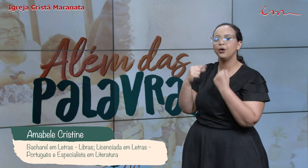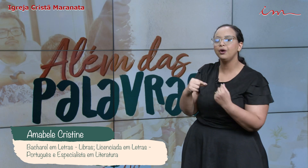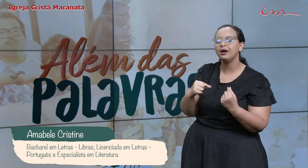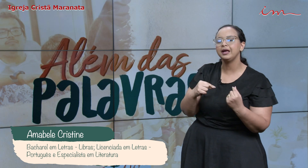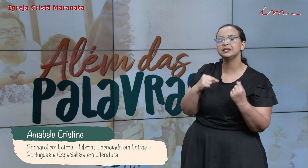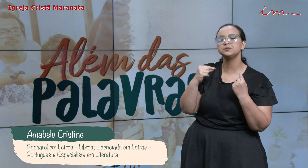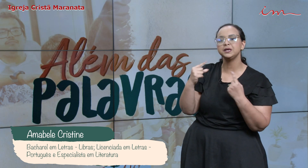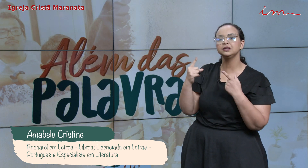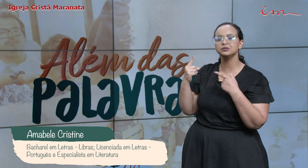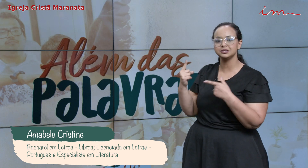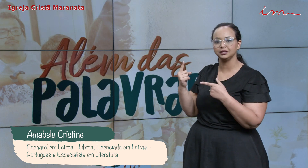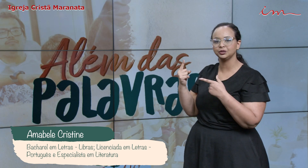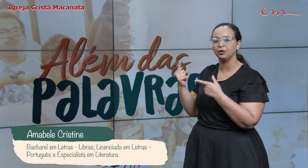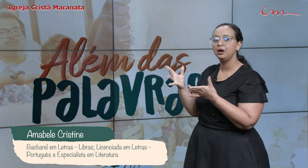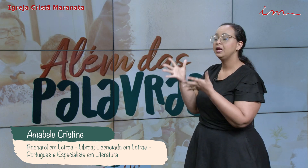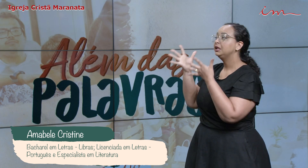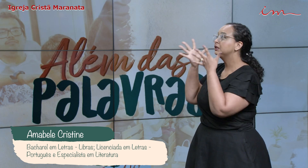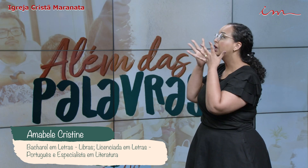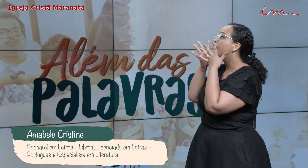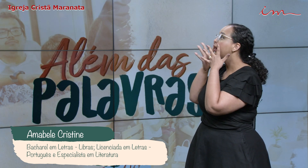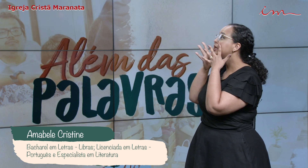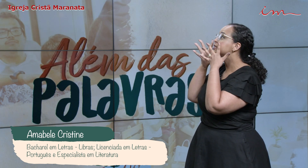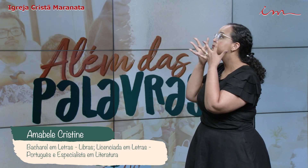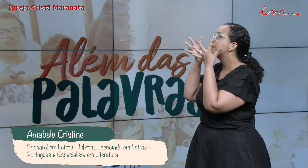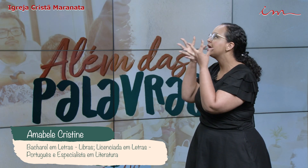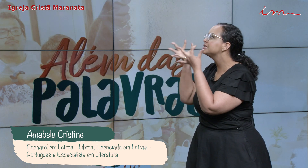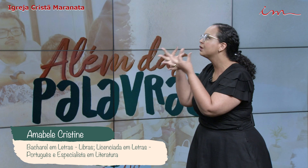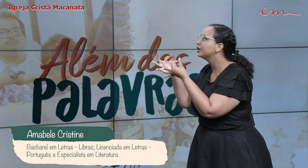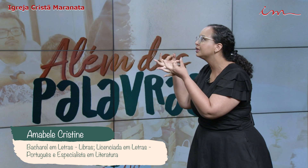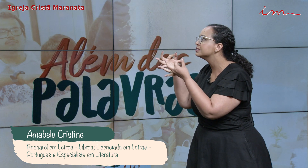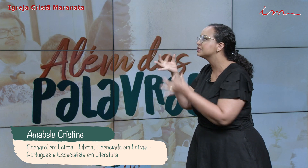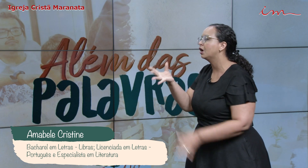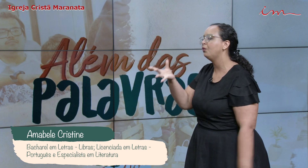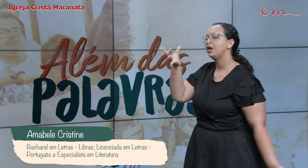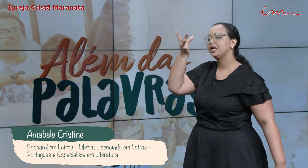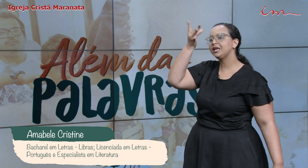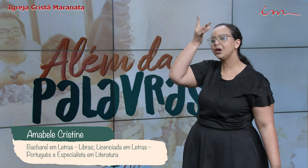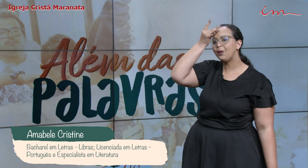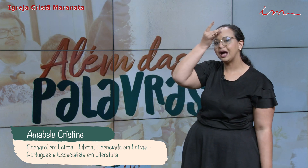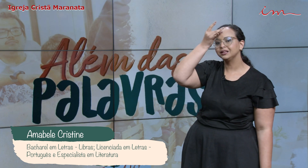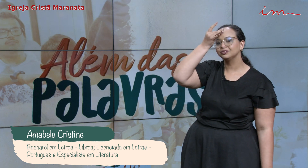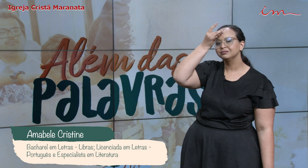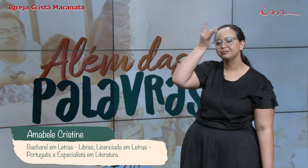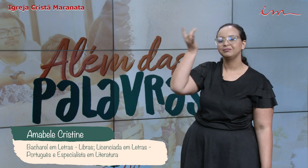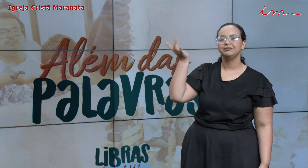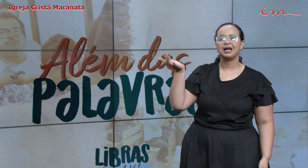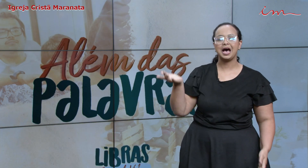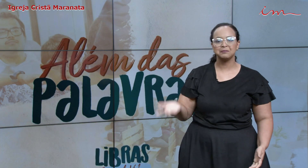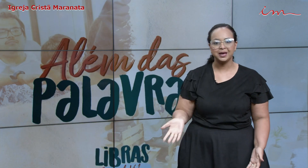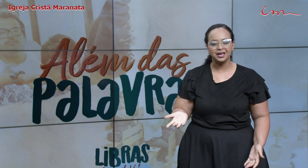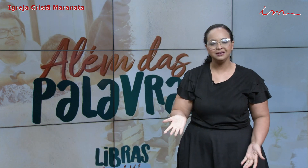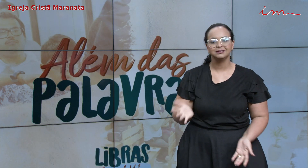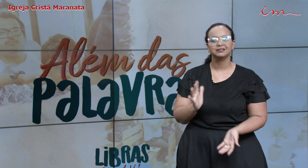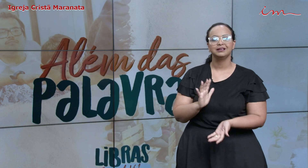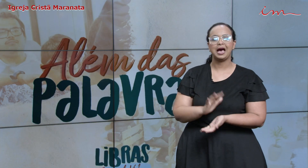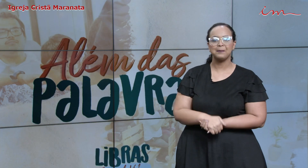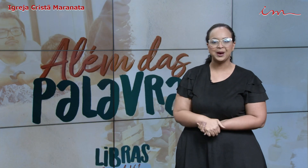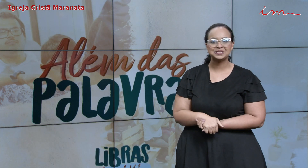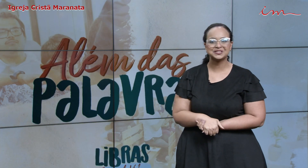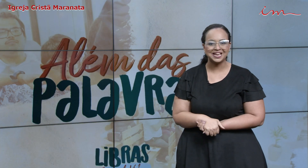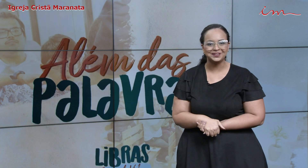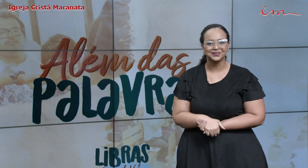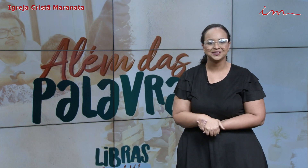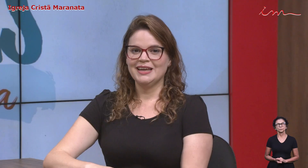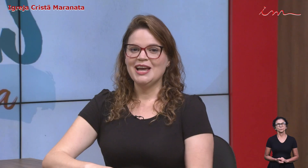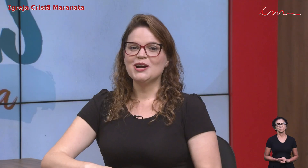é o Espírito Santo, ó. Então, ó, eles prestam atenção e guardam. Amém? A